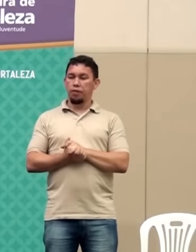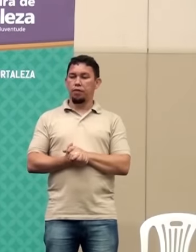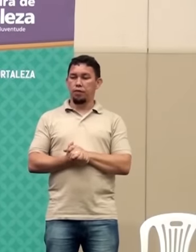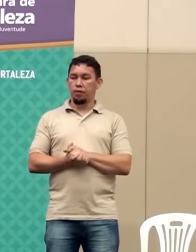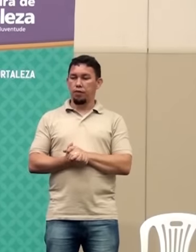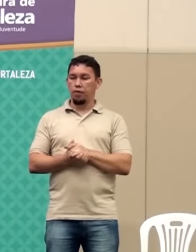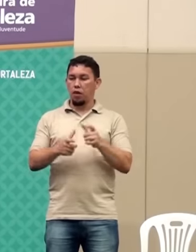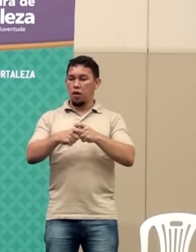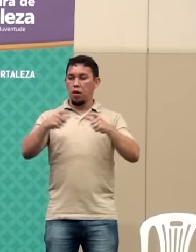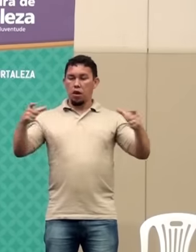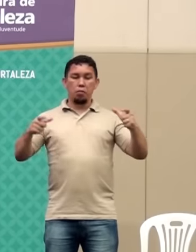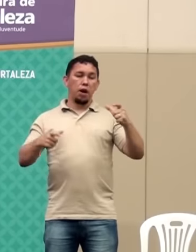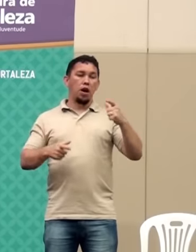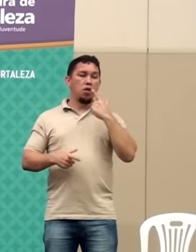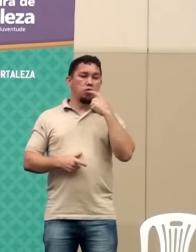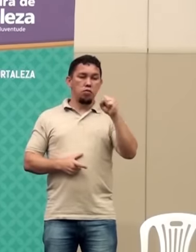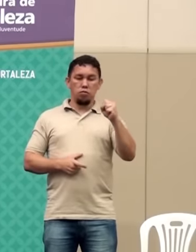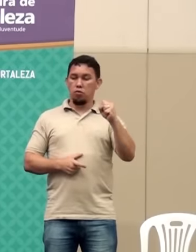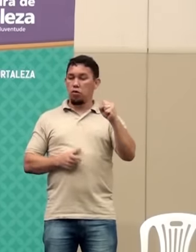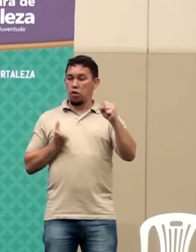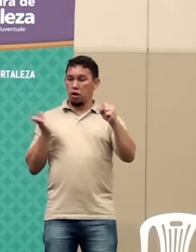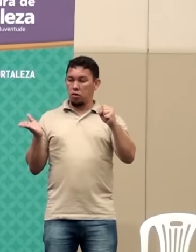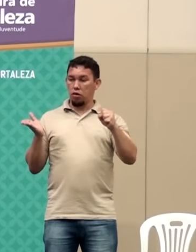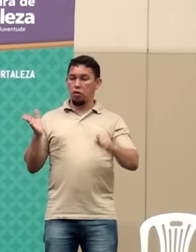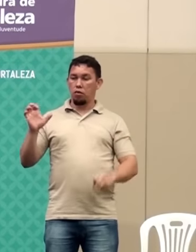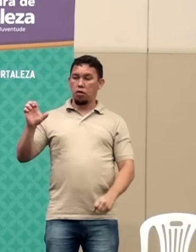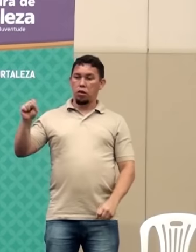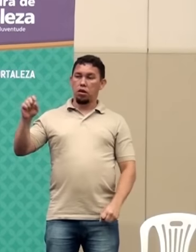Bom, a maioria dos ácidos são estáveis.